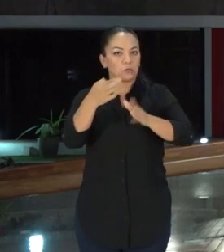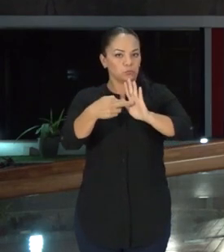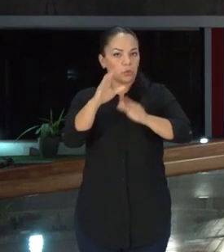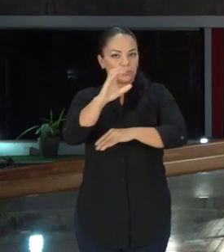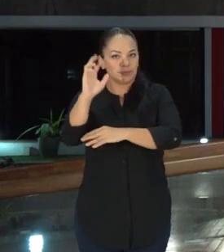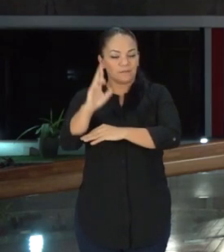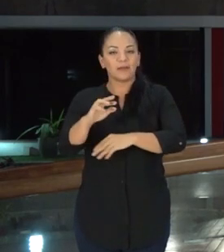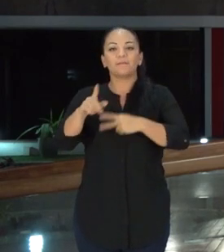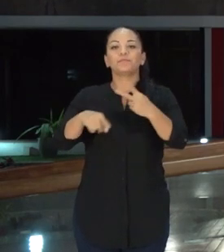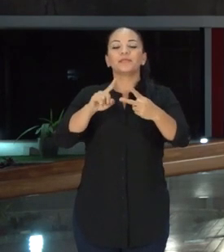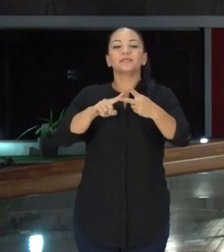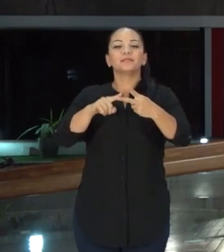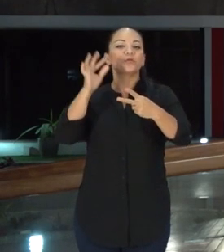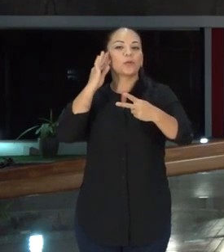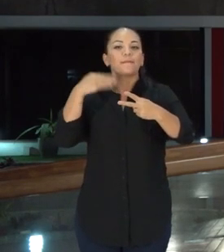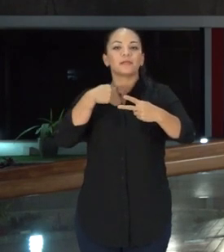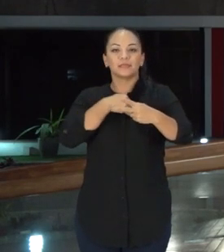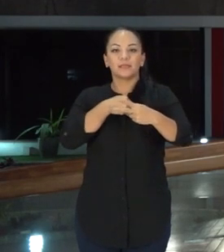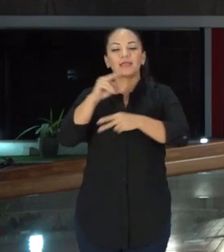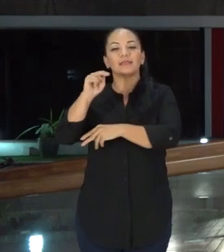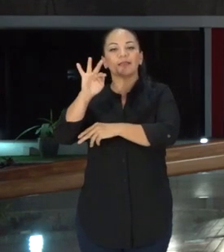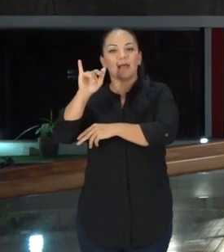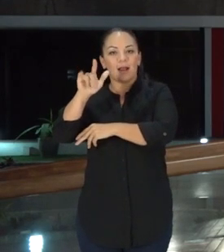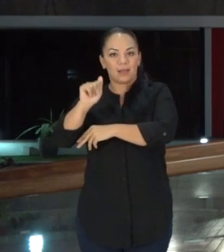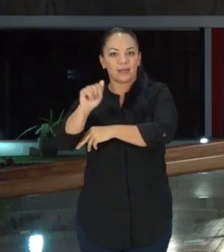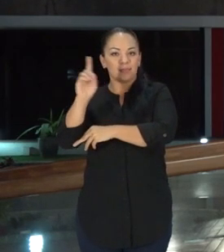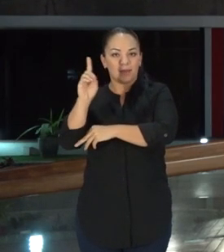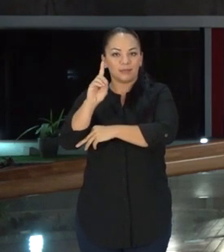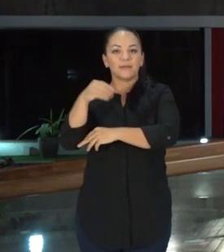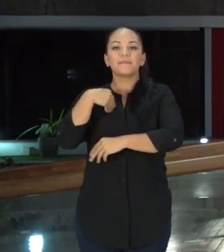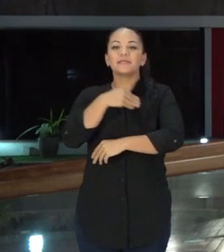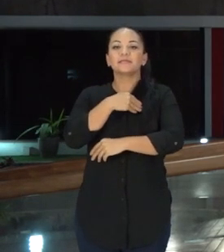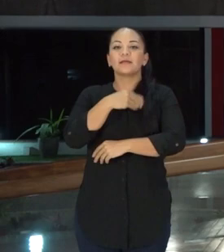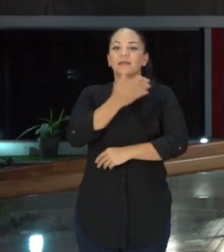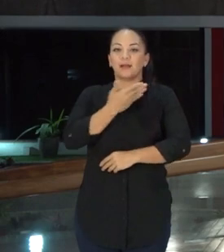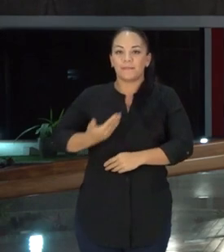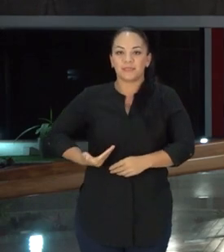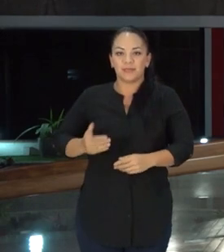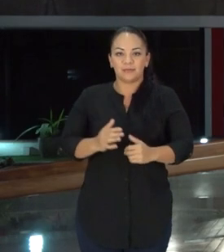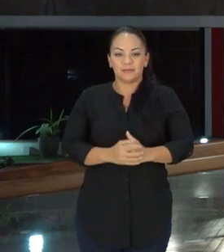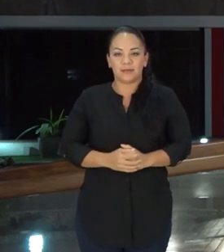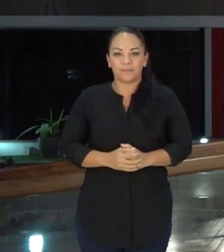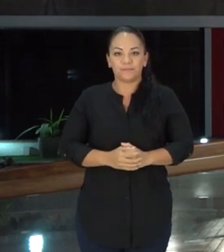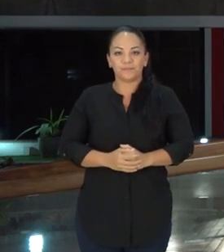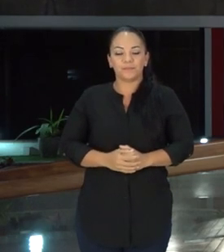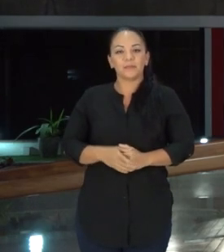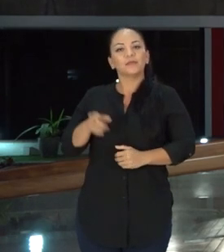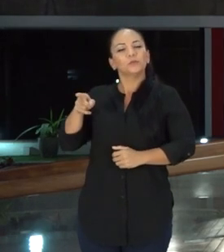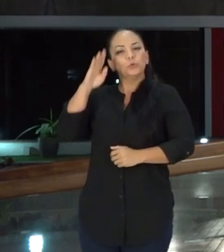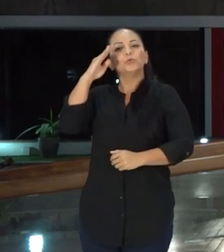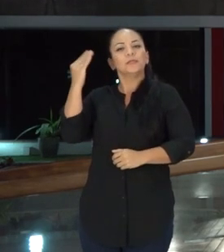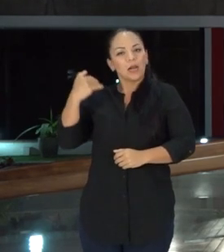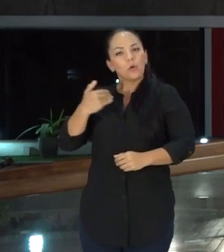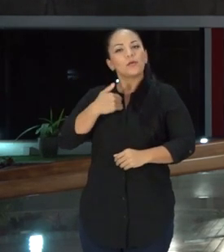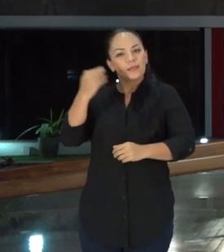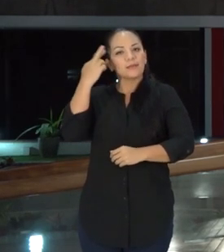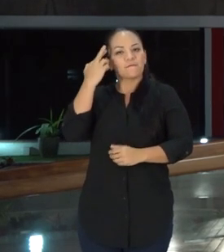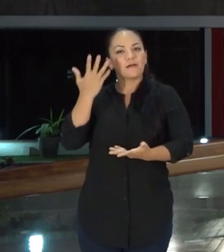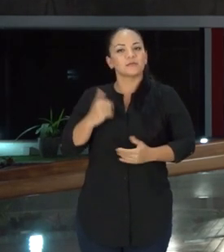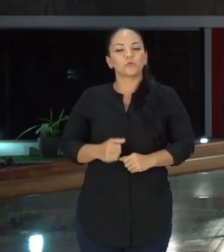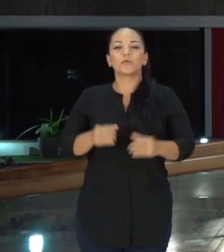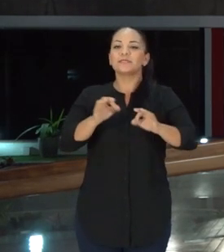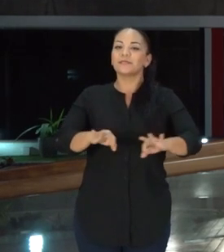Interamericano, y la señora ministra, doña Natalia Díaz, ministra de la Presidencia. Doña Laura tiene razón, hay